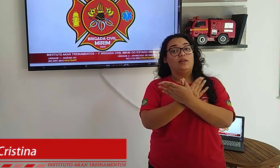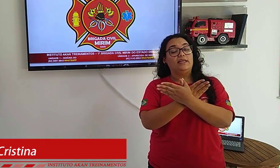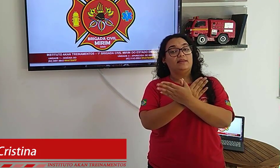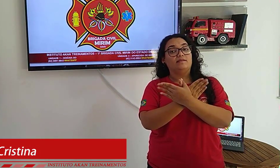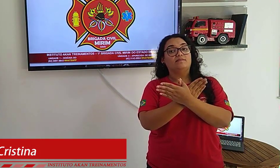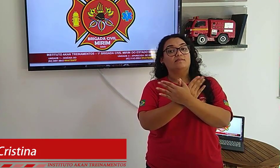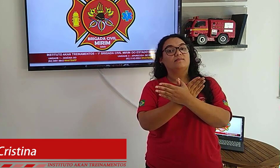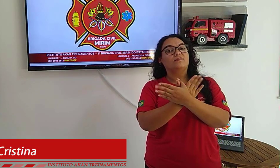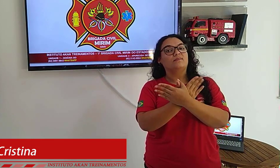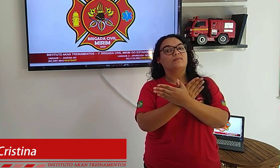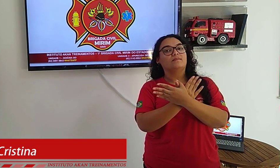borboleta,